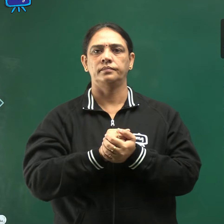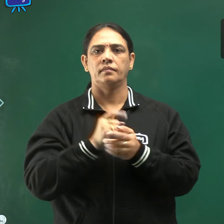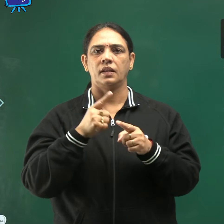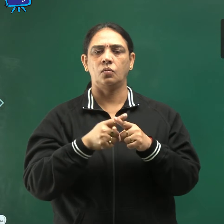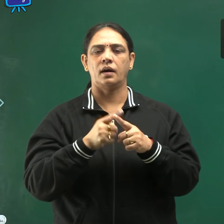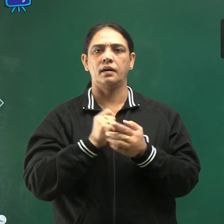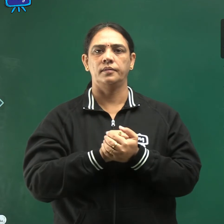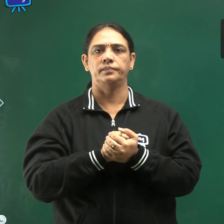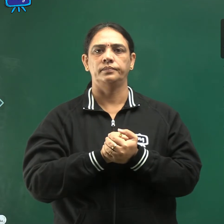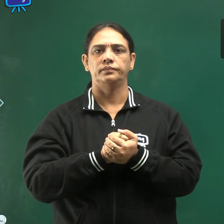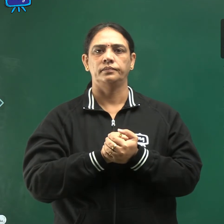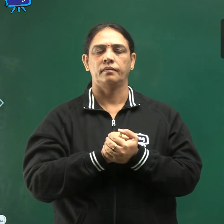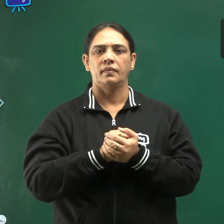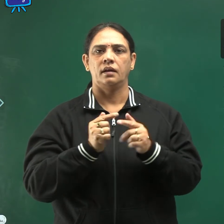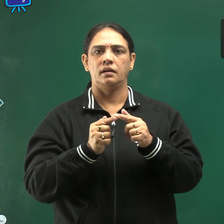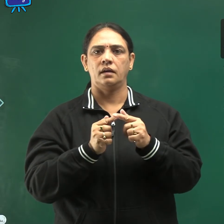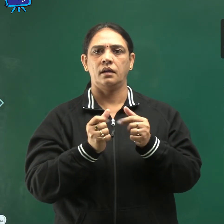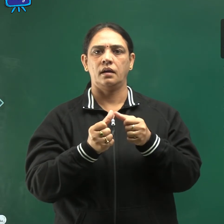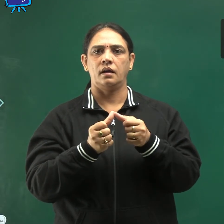गुणा tan